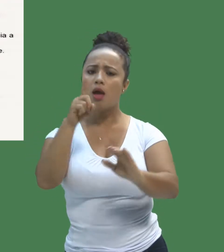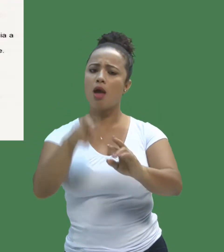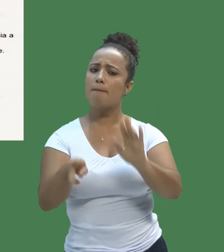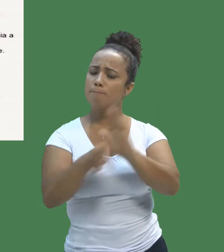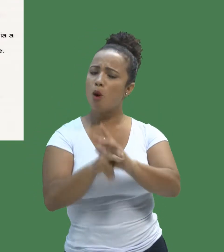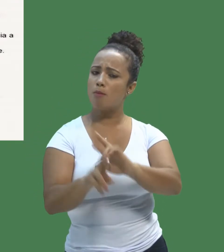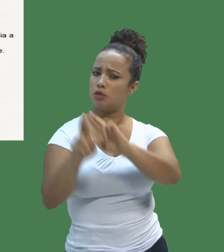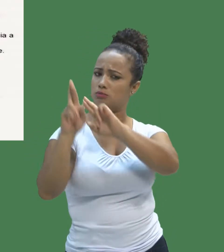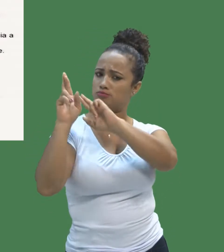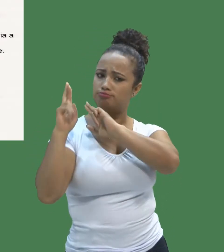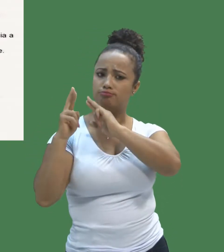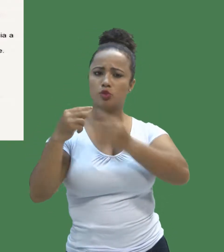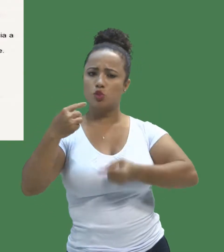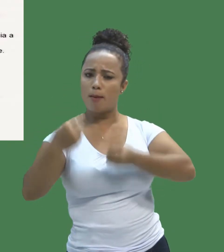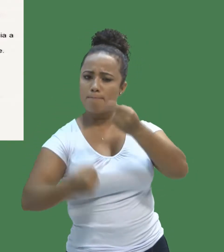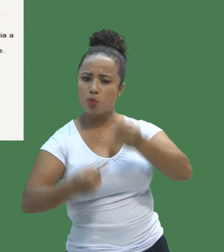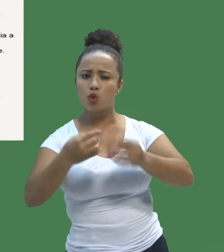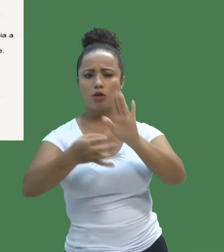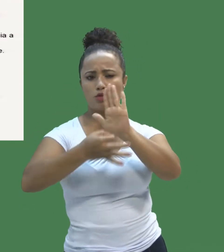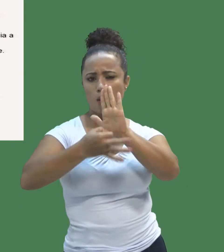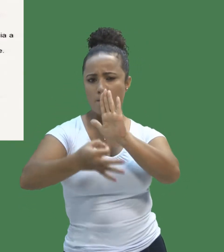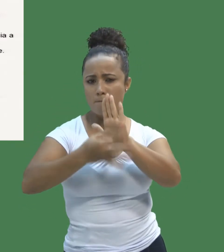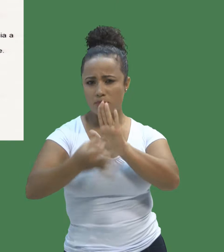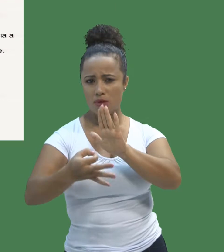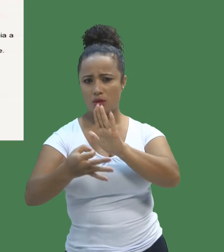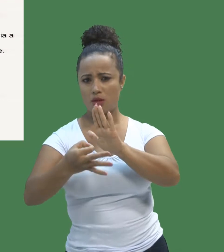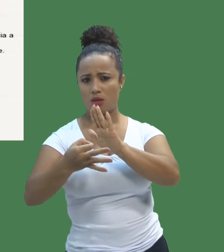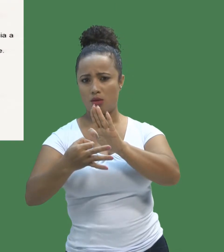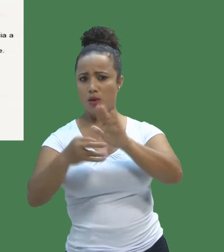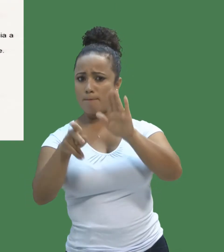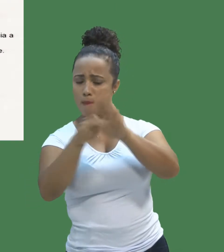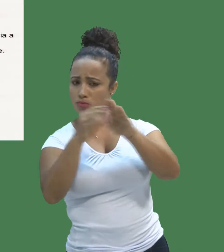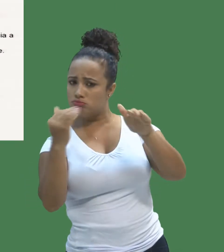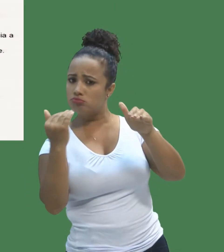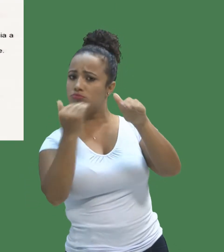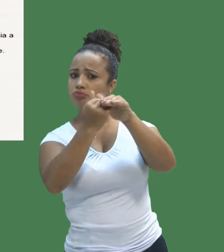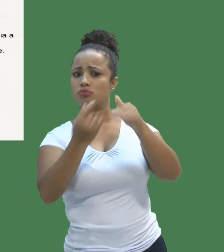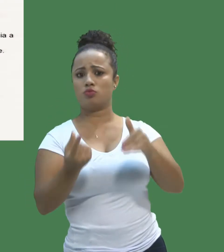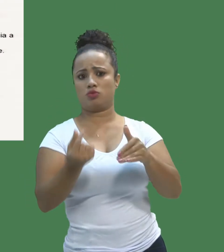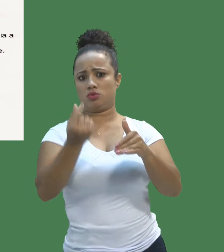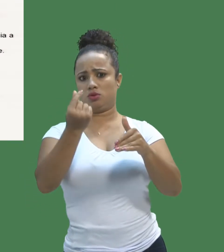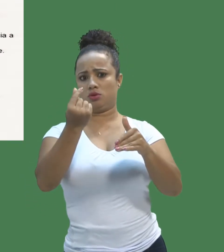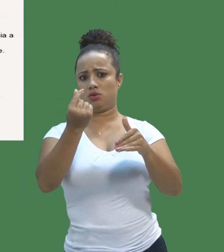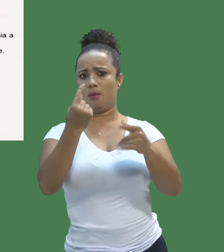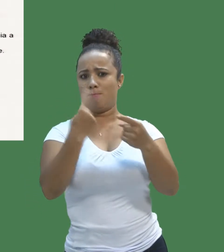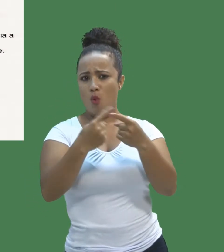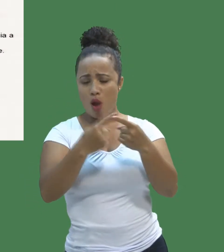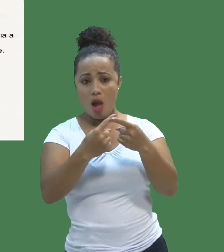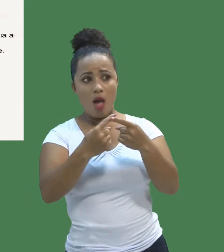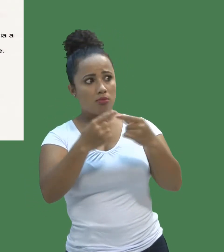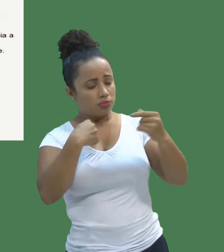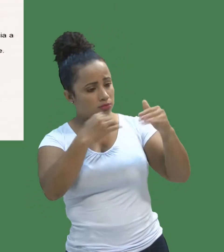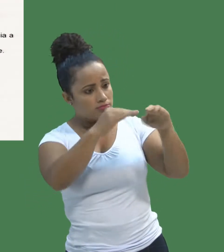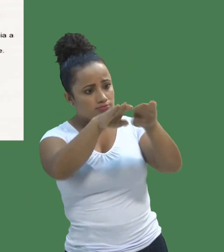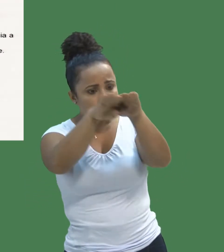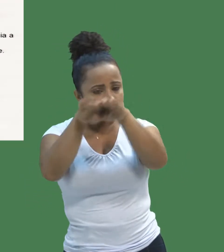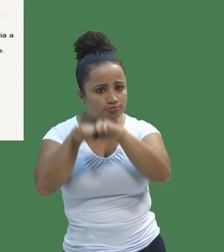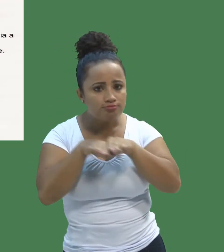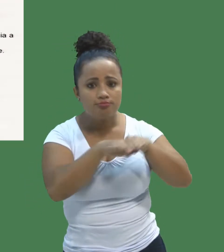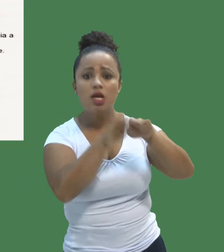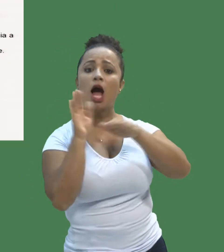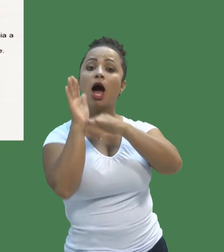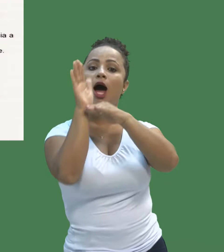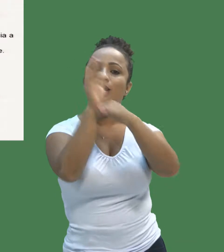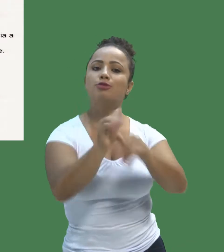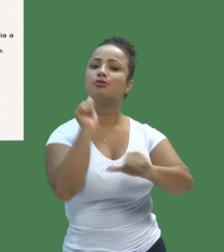esta mesma ciência esteja a serviço da transformação radical da sociedade.